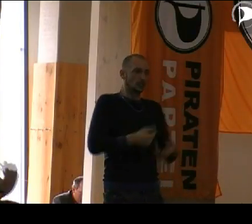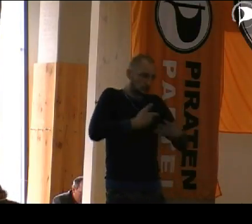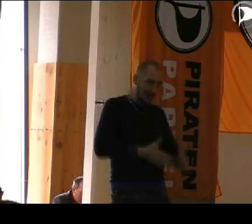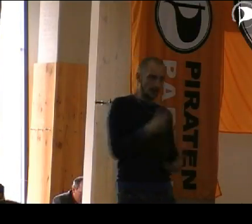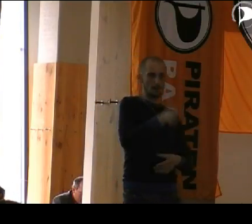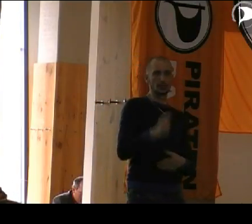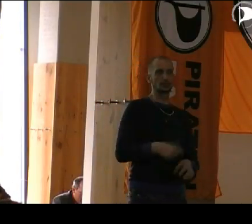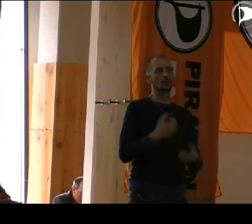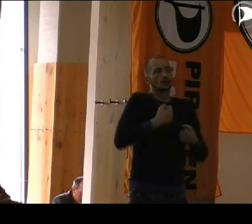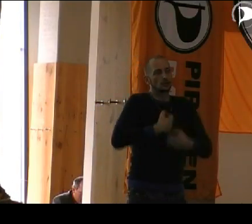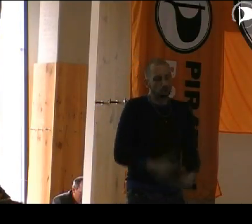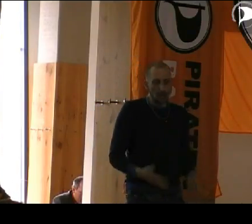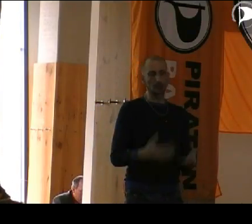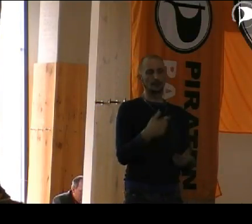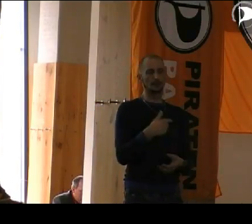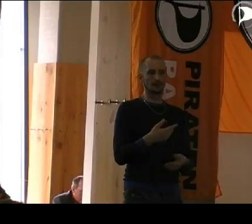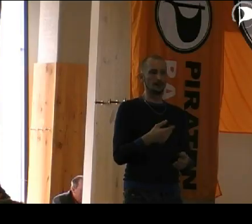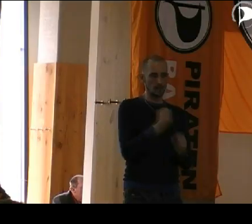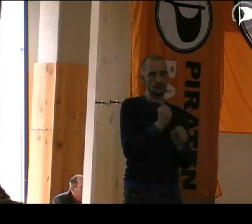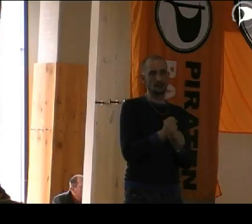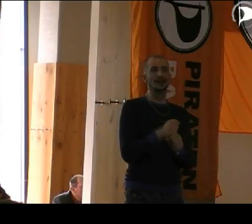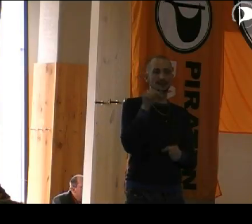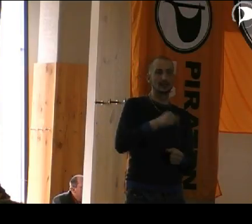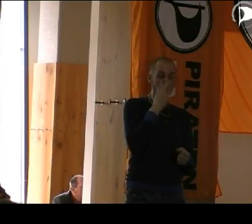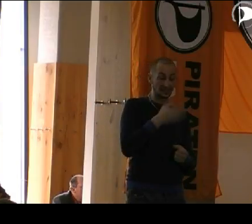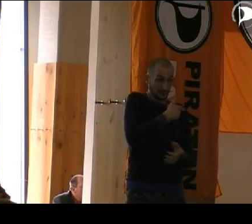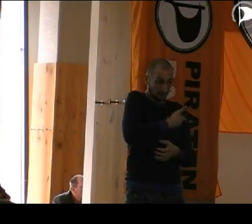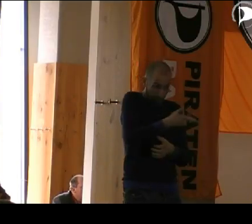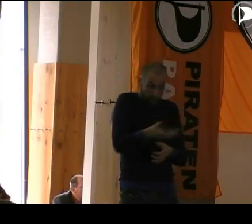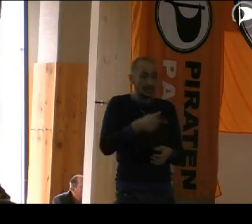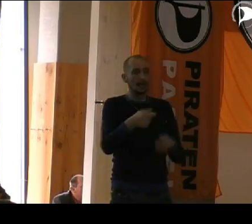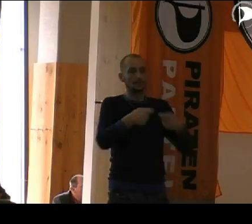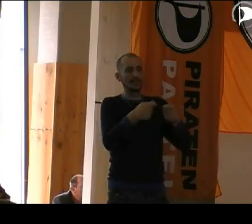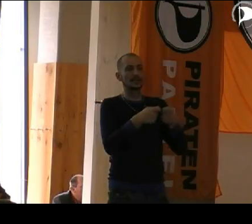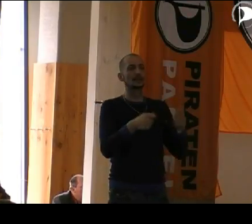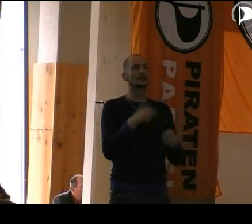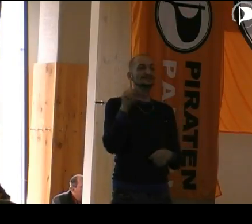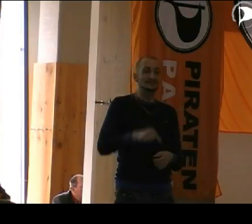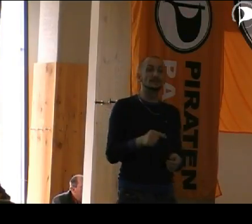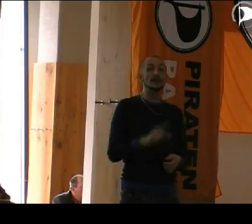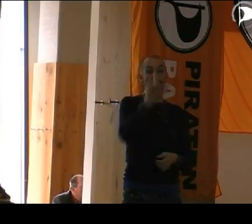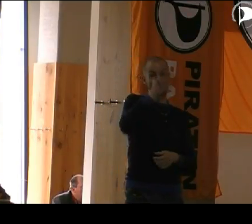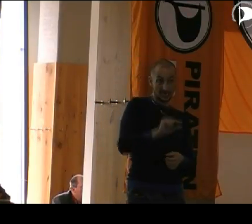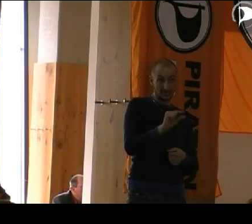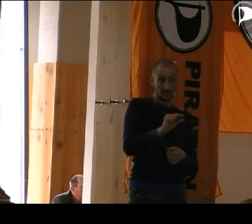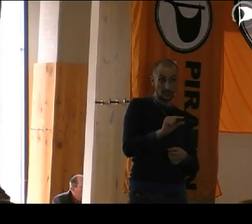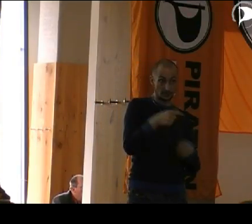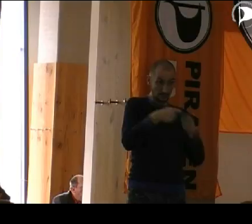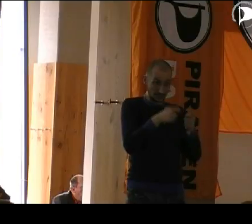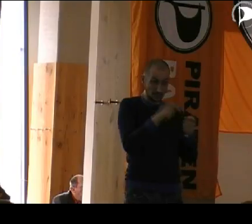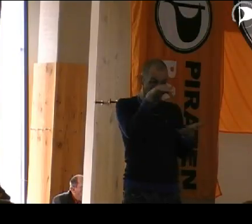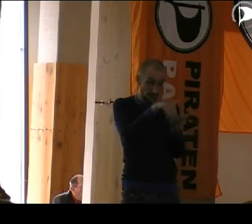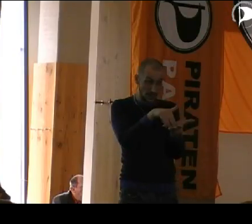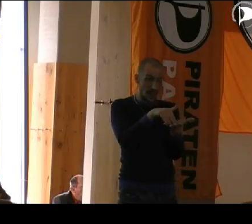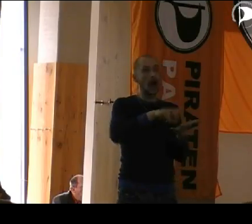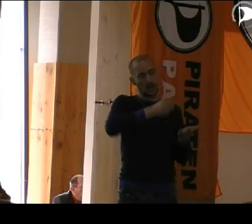wie gesagt total machte den mitgliedern geht und wir wollen ja vielleicht auch mal das war zu wenig mitglieder haben trotzdem vielleicht